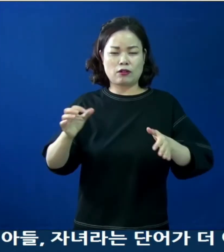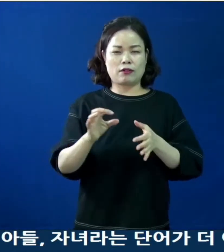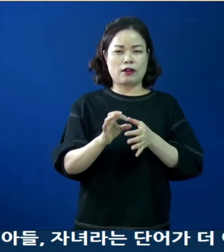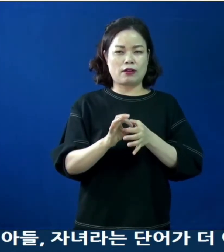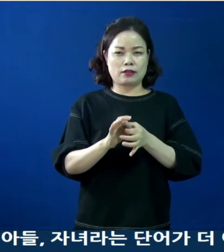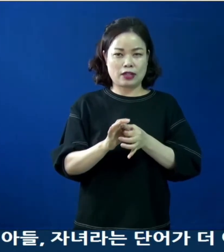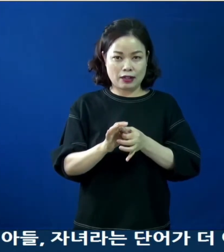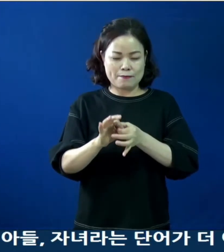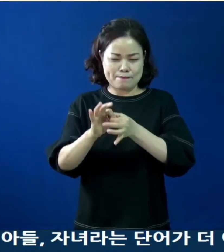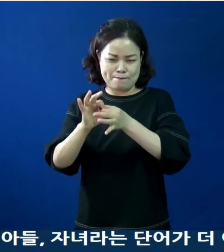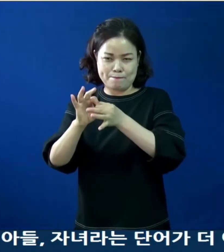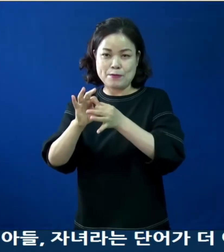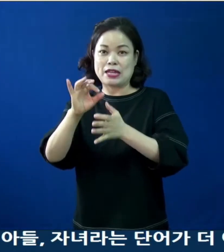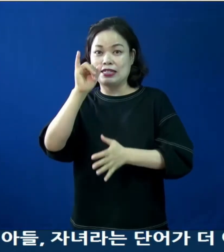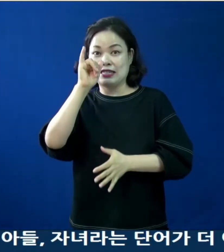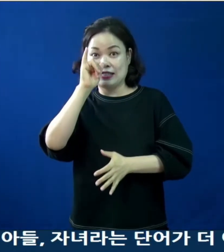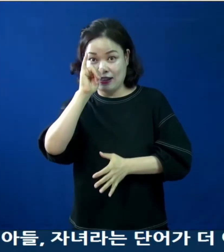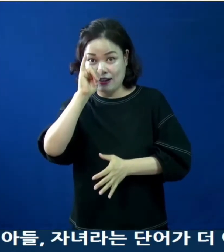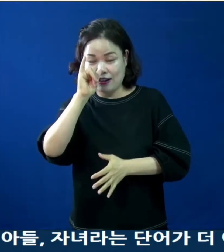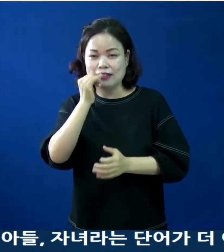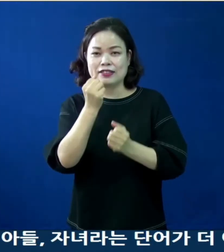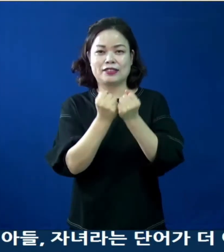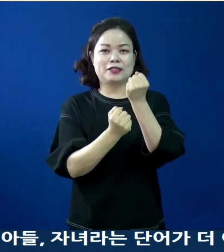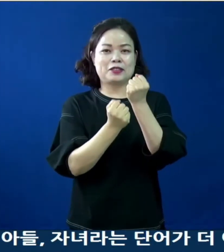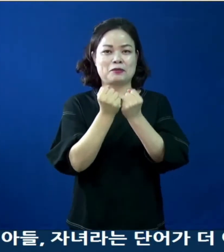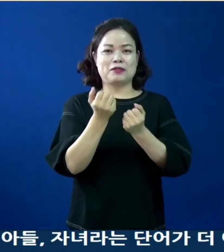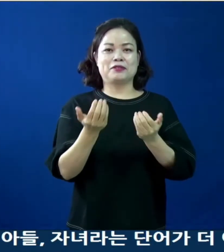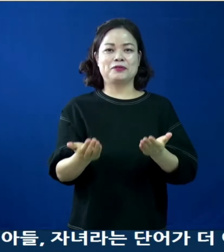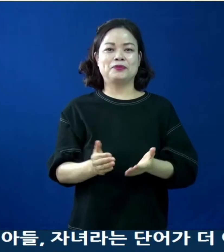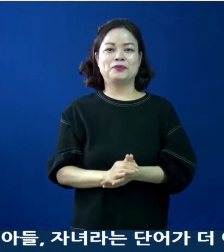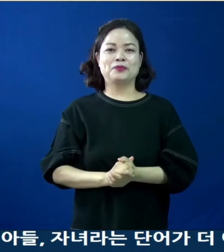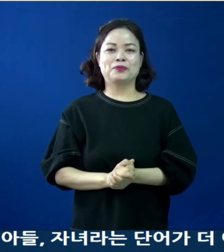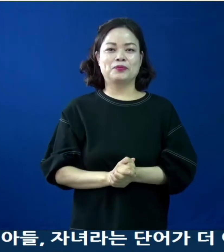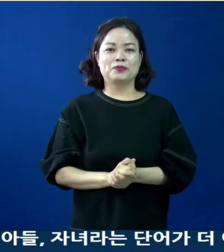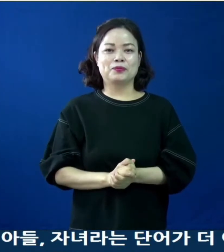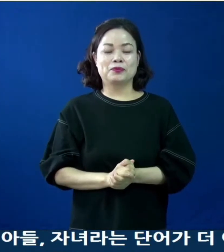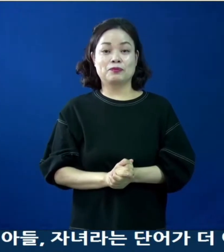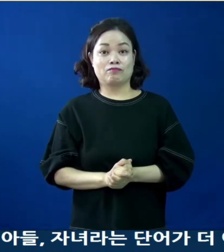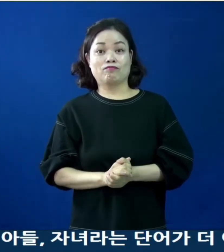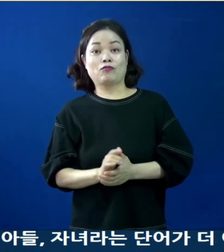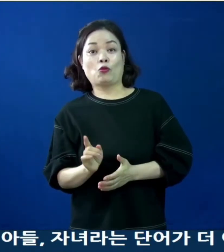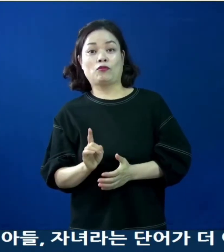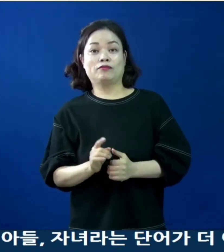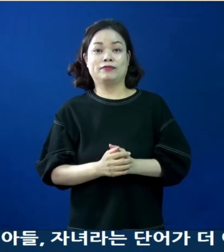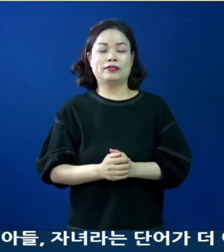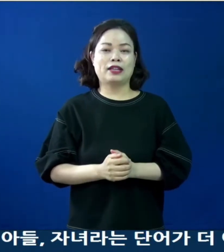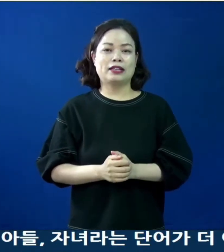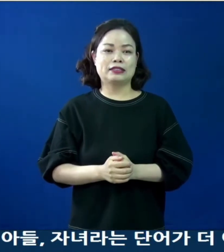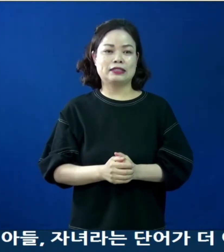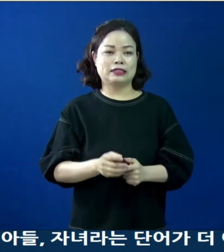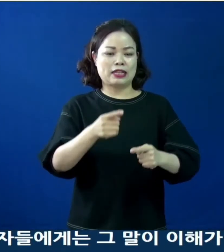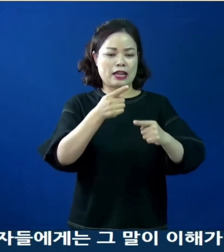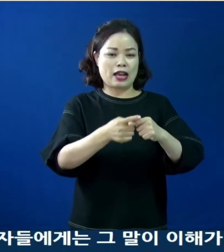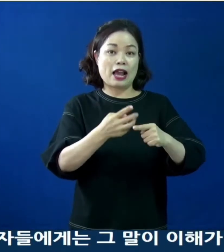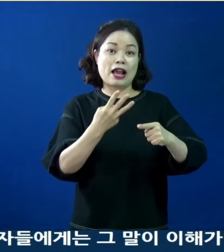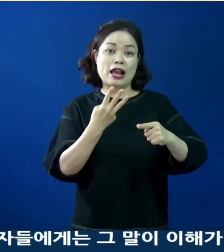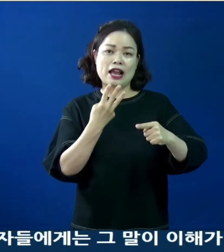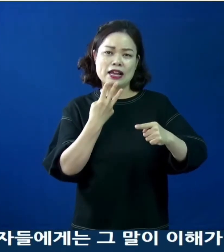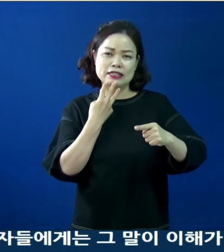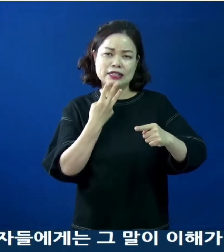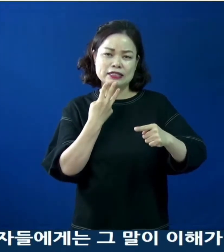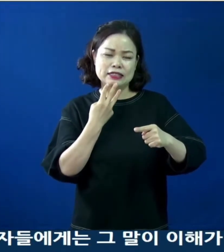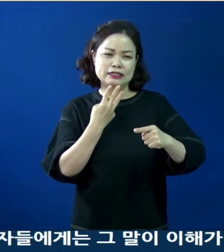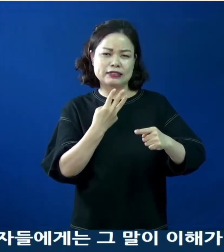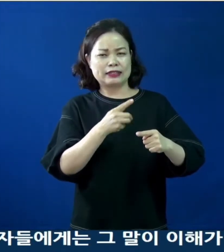않고 관계가 있다, 이렇게 설명을 한 것입니다. 어쨌든 아테네에서는 그렇게 좋은